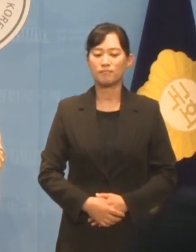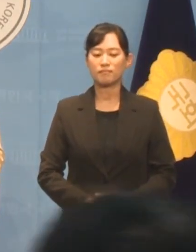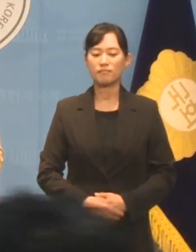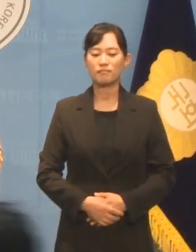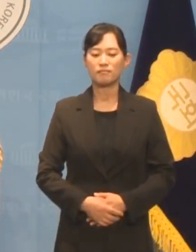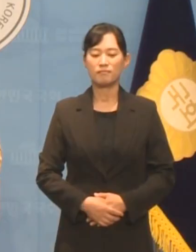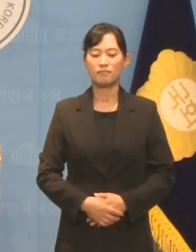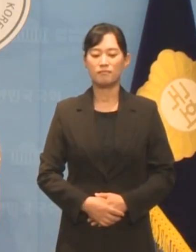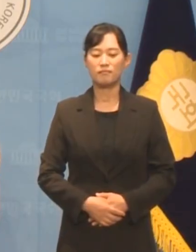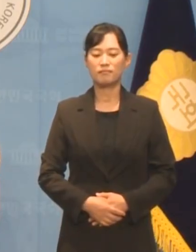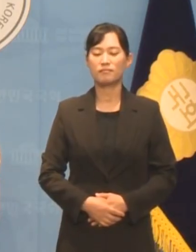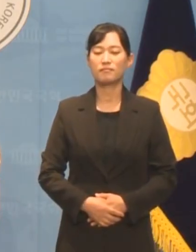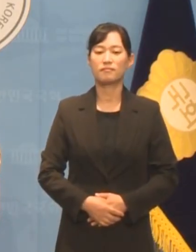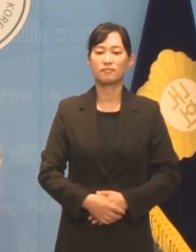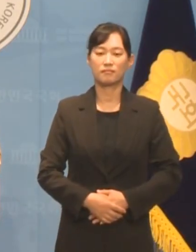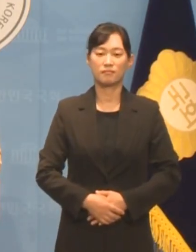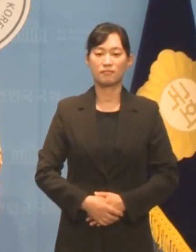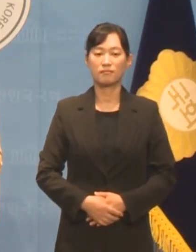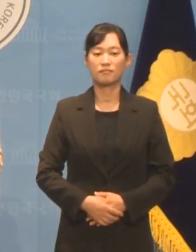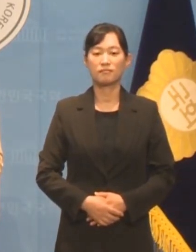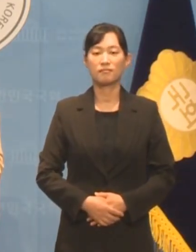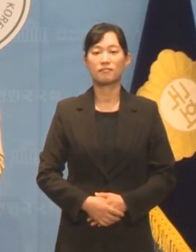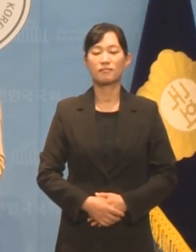하여튼 많이 줄여야 됩니다. 네. 살짝 이거.